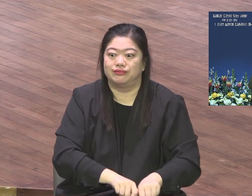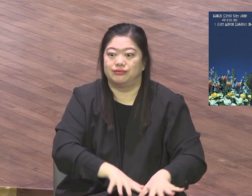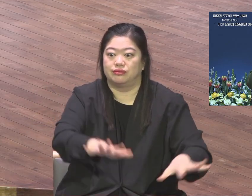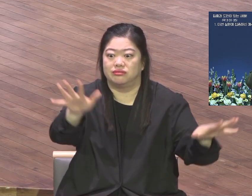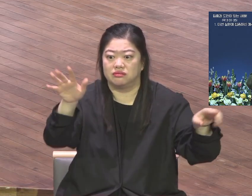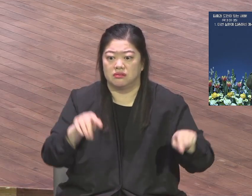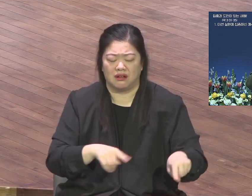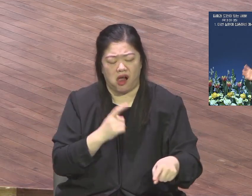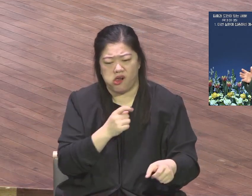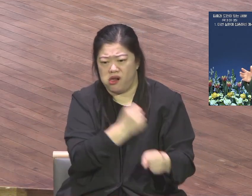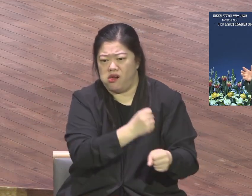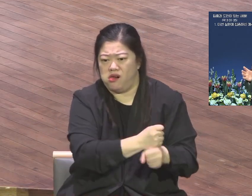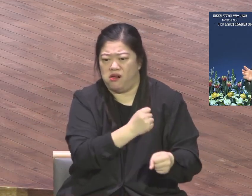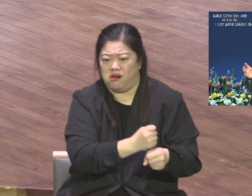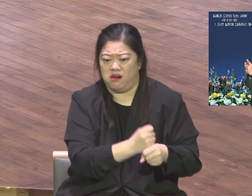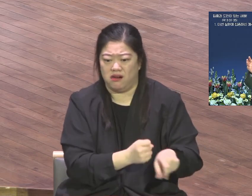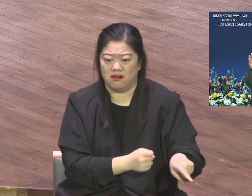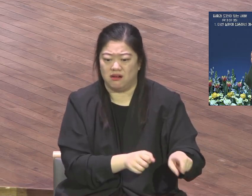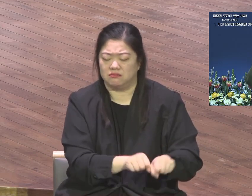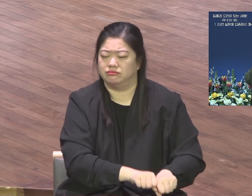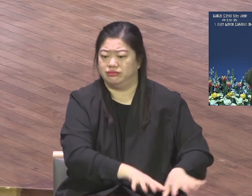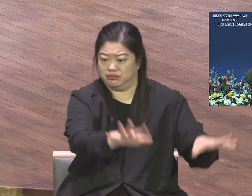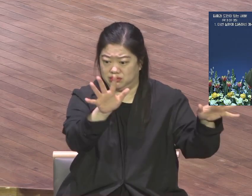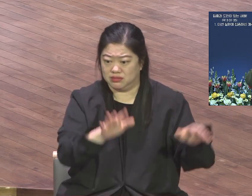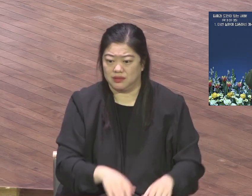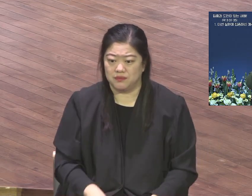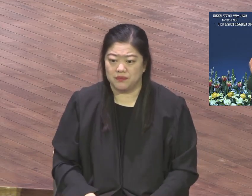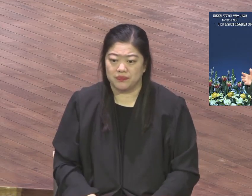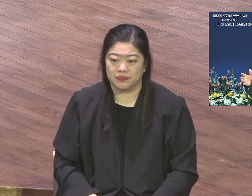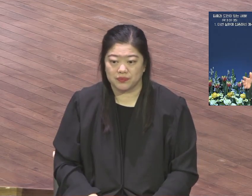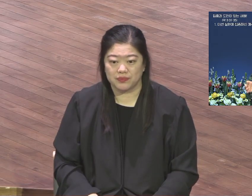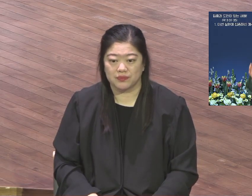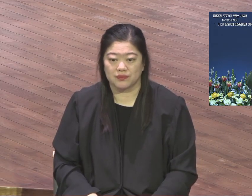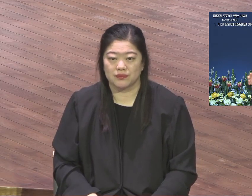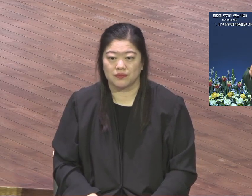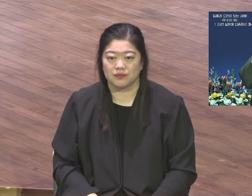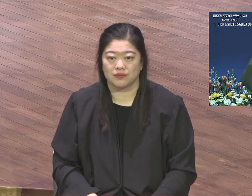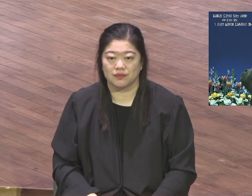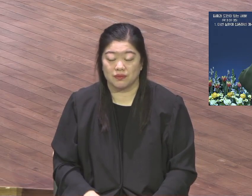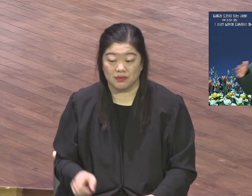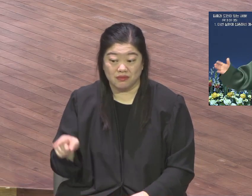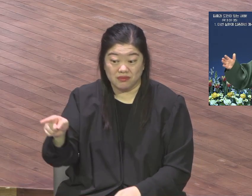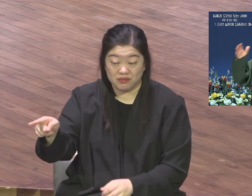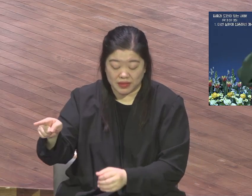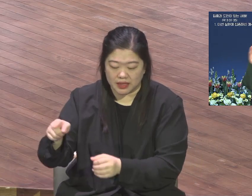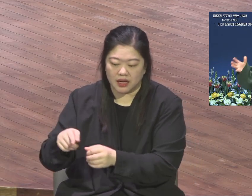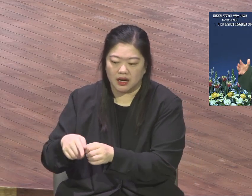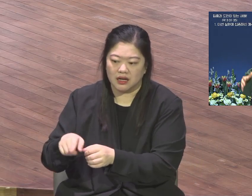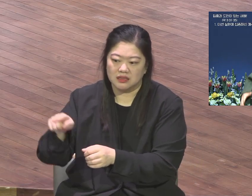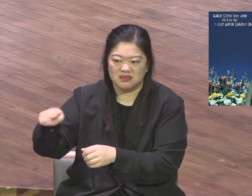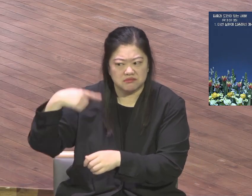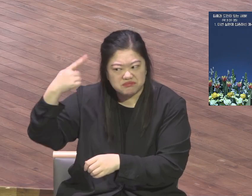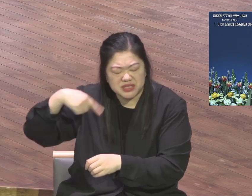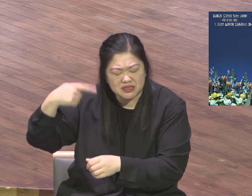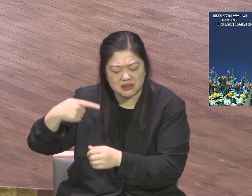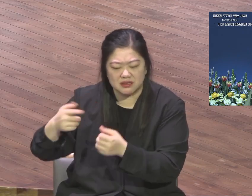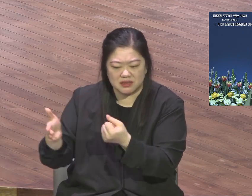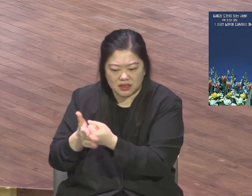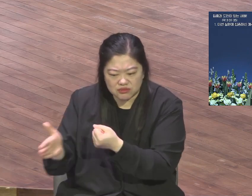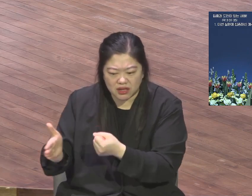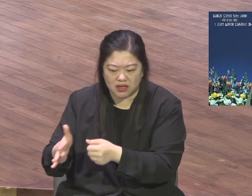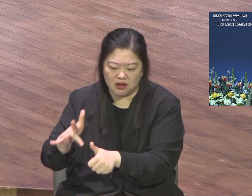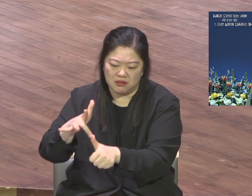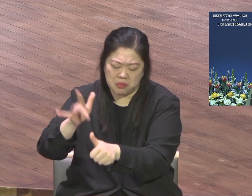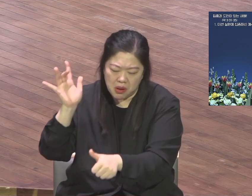저 귀신을 쫓아낼 수 없고 우리 인간이 상상할 수 없는 이런 일들을 할 수 없다. 저 완전 미쳤다.